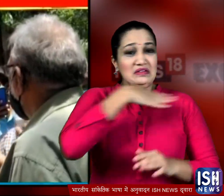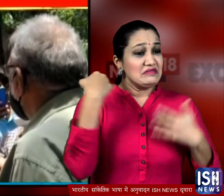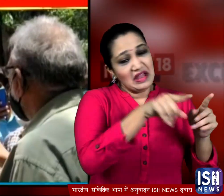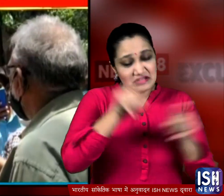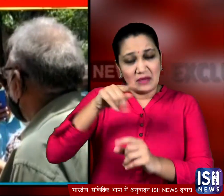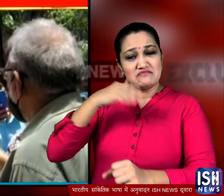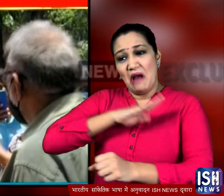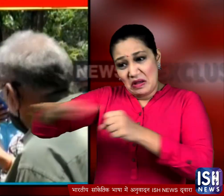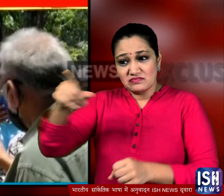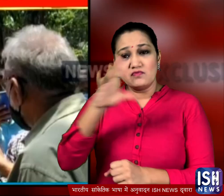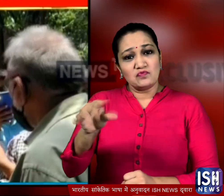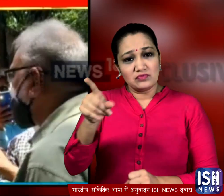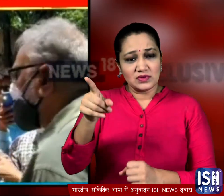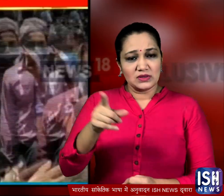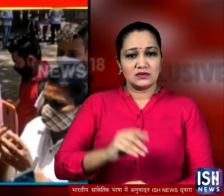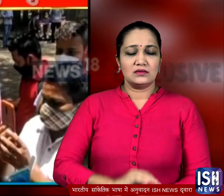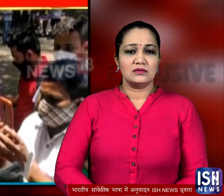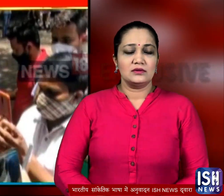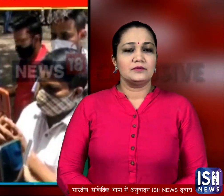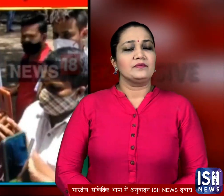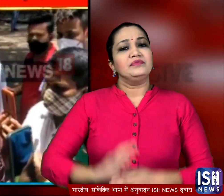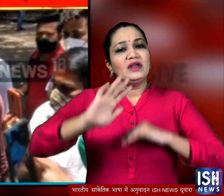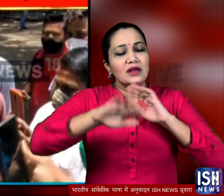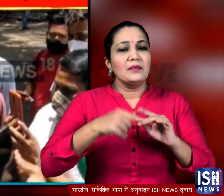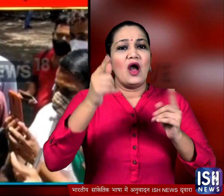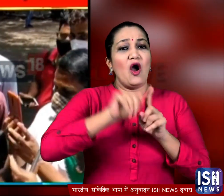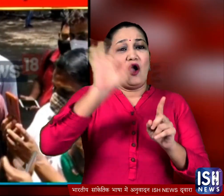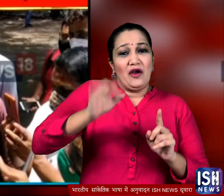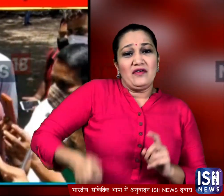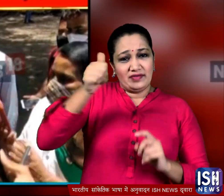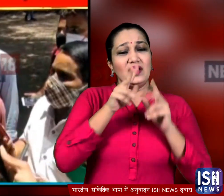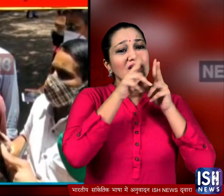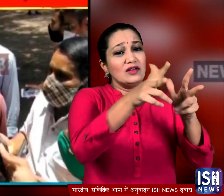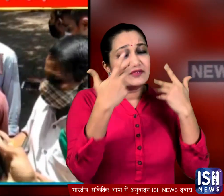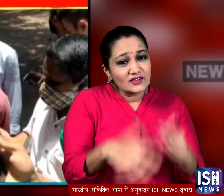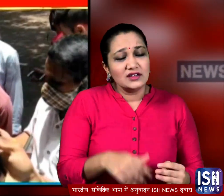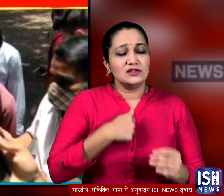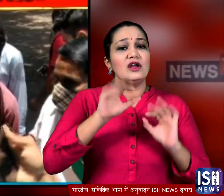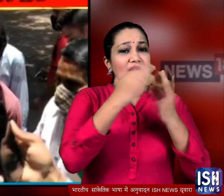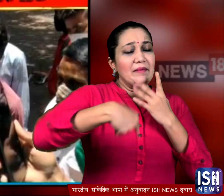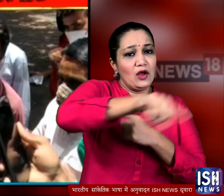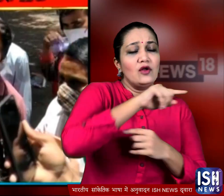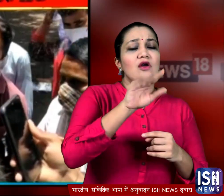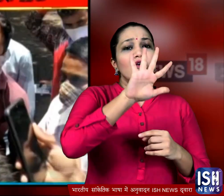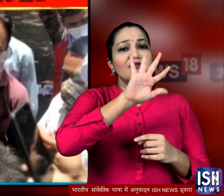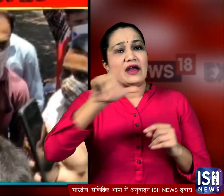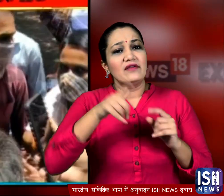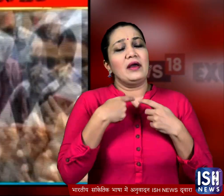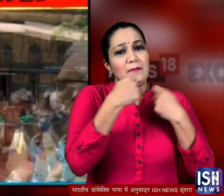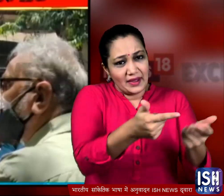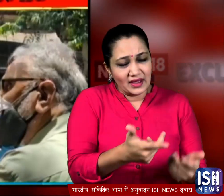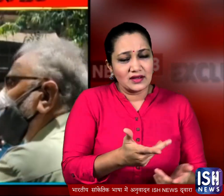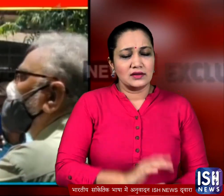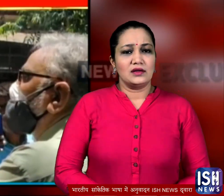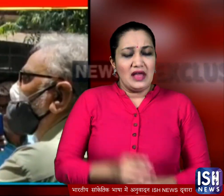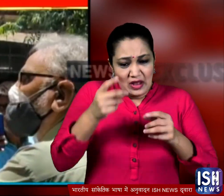वैसे आप लोगों को मैं मारूंगा, मैं बोलता हूं आपको। ये हालात तब थे जब उस अधिकारी ने कंपनी की तरफ से पीड़ित परिवारों को आर्थिक मदद का ऐलान भी कर दिया।